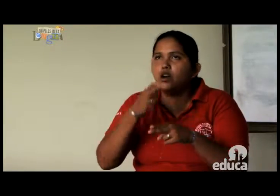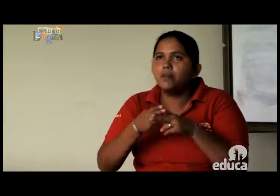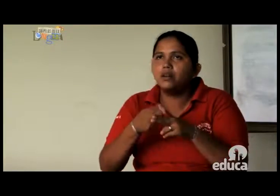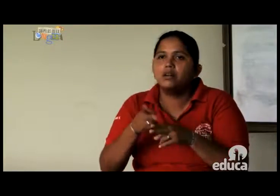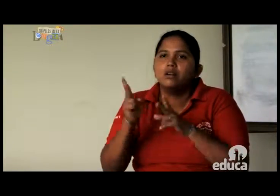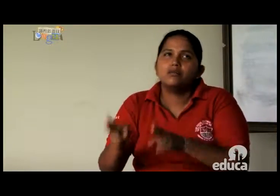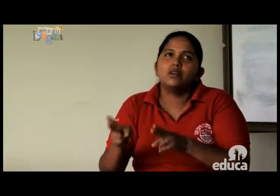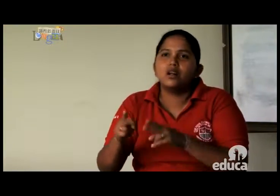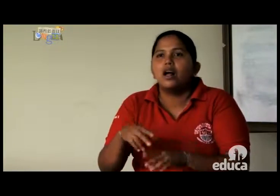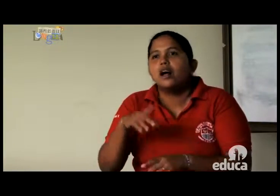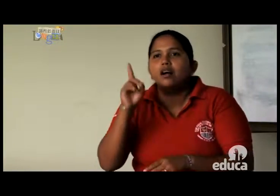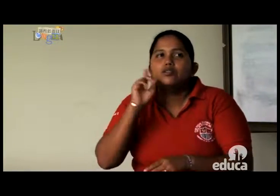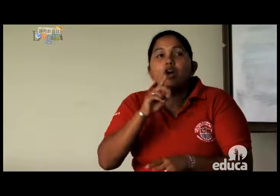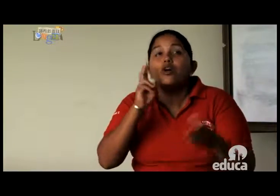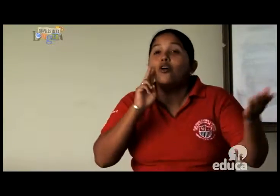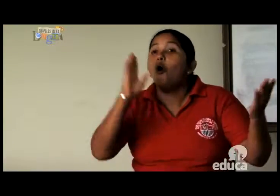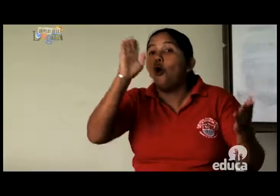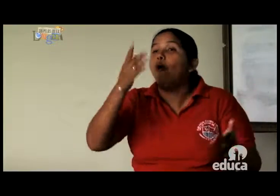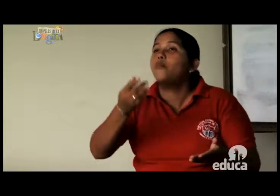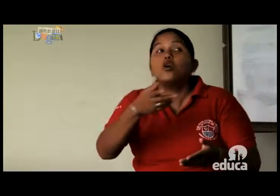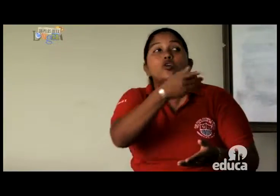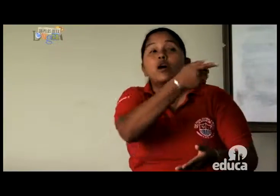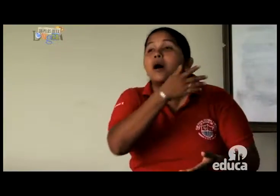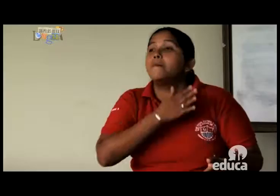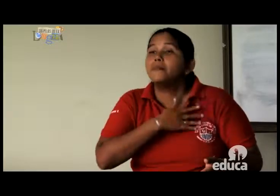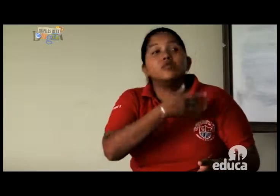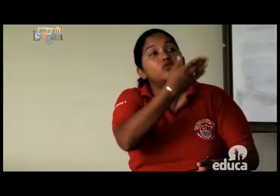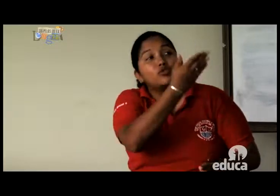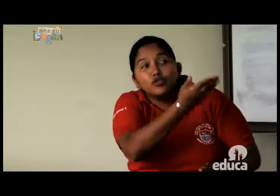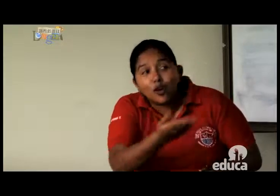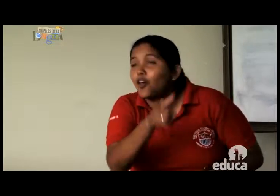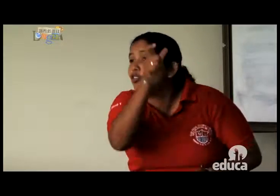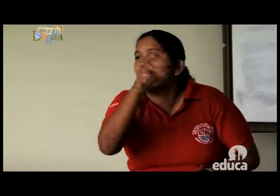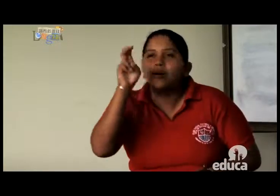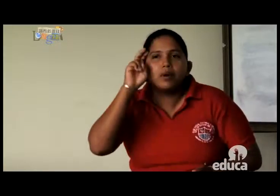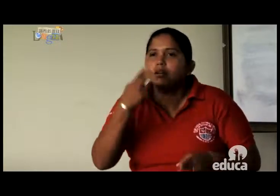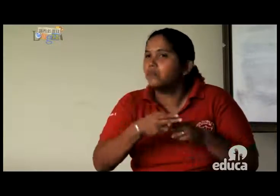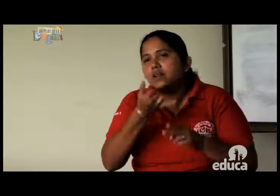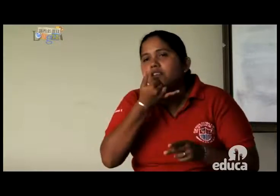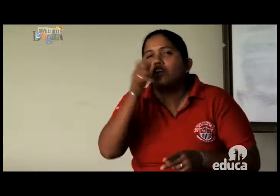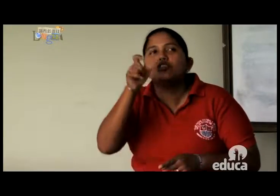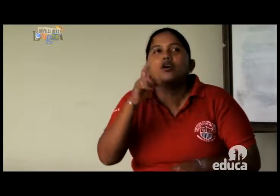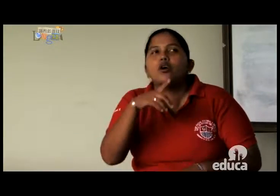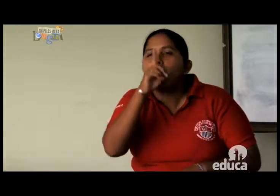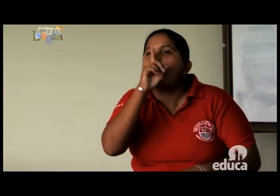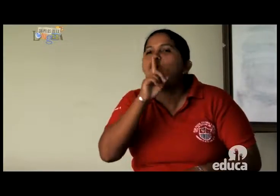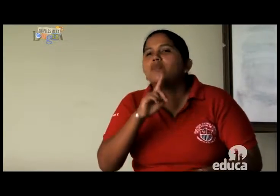Sí, por ejemplo, cuando me encuentro con personas, dicen, te presento a esta señora que es